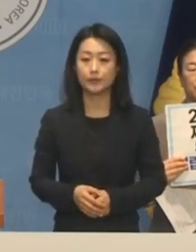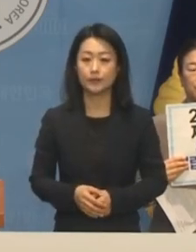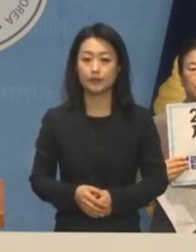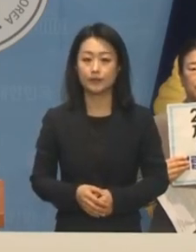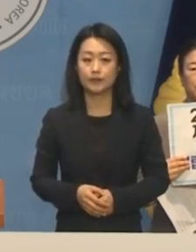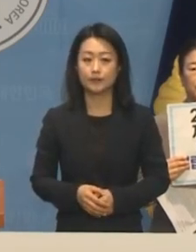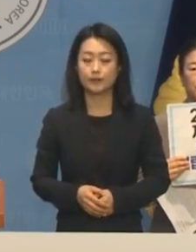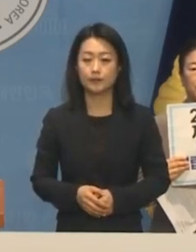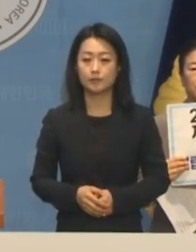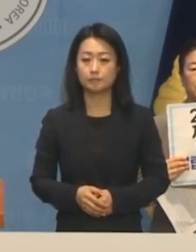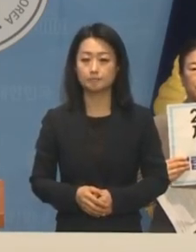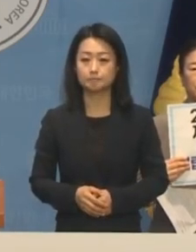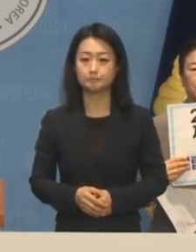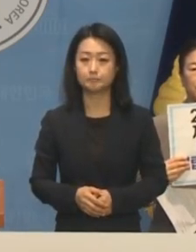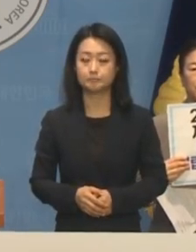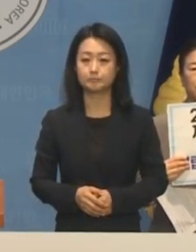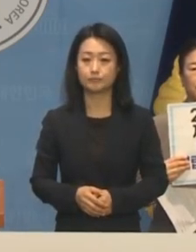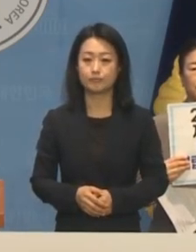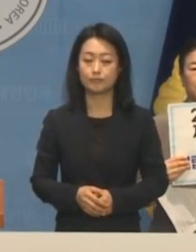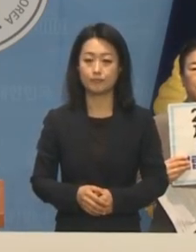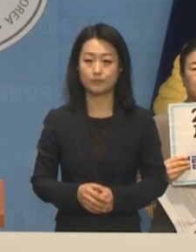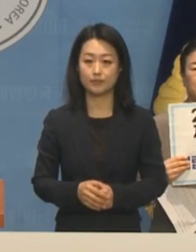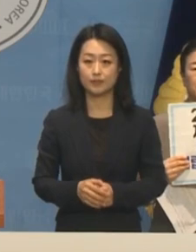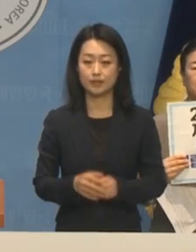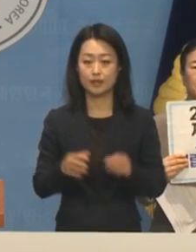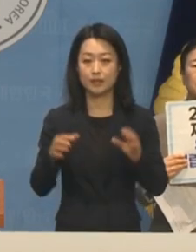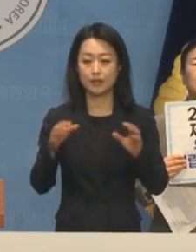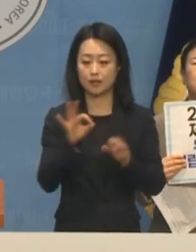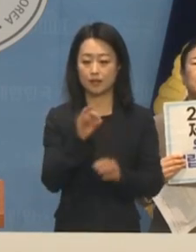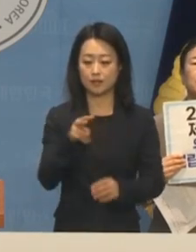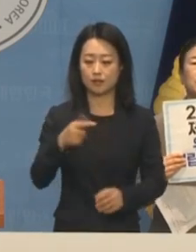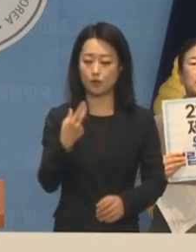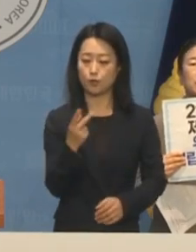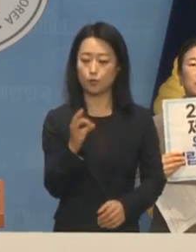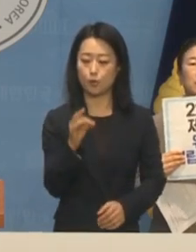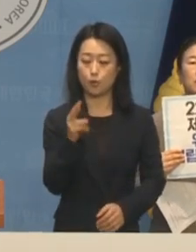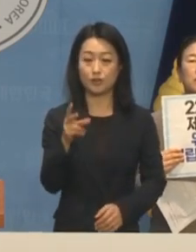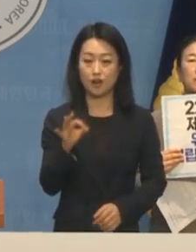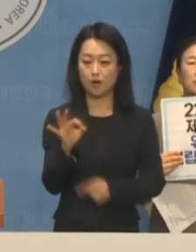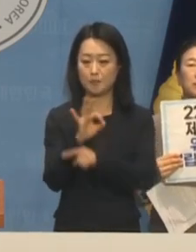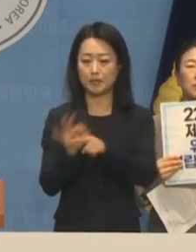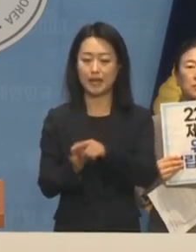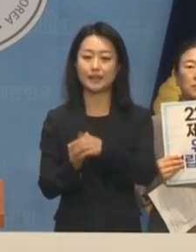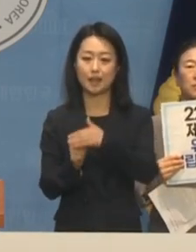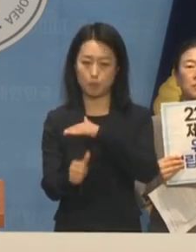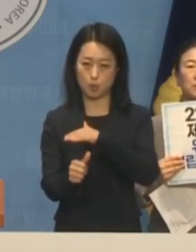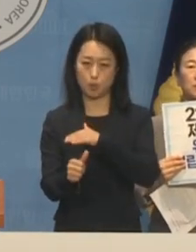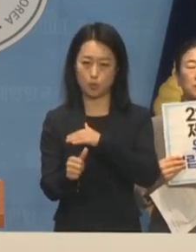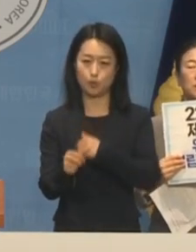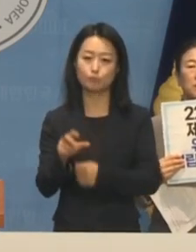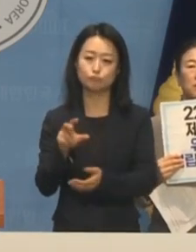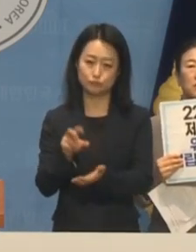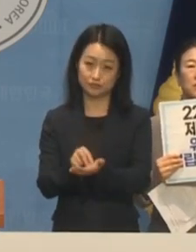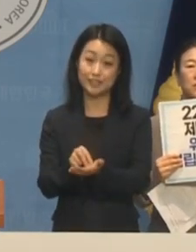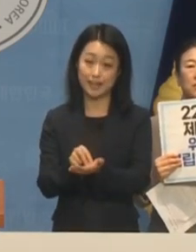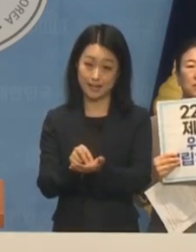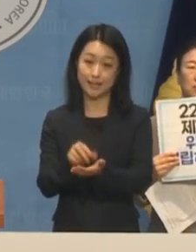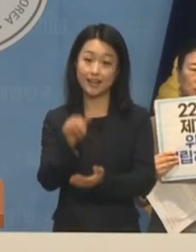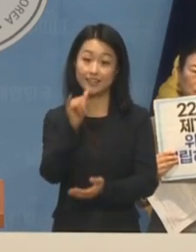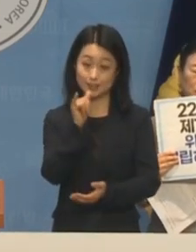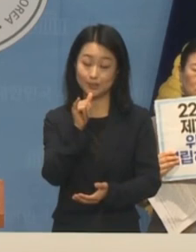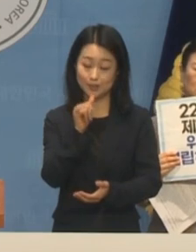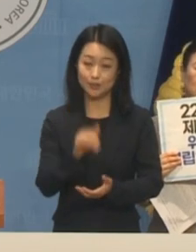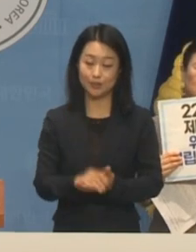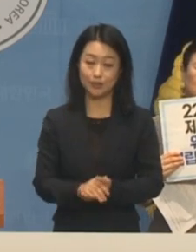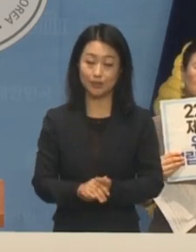이 연동형 비례대표제가 갖고 있는 맹점이 바로 제도적 맹점이 그런